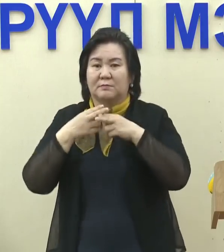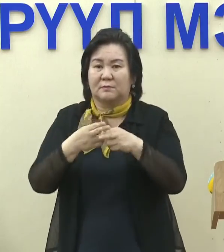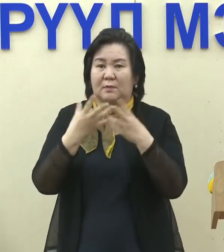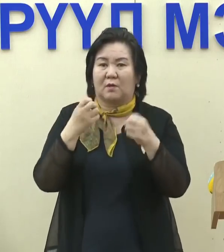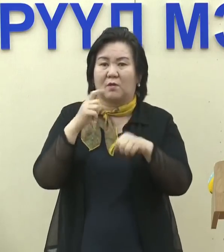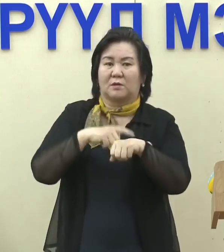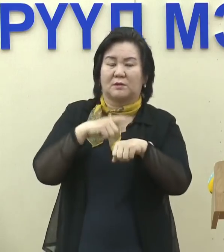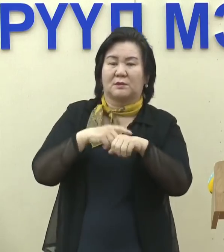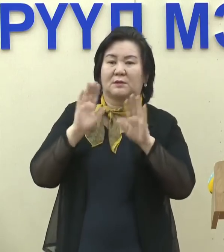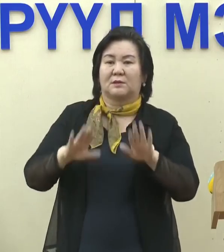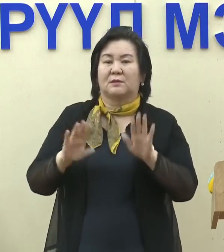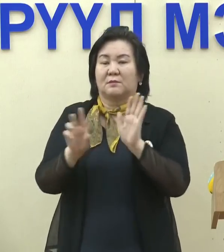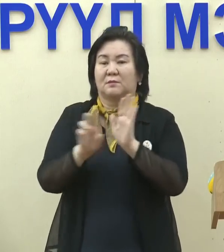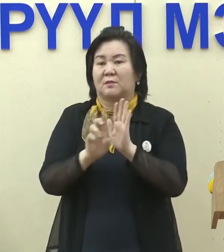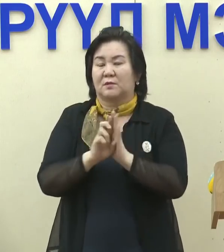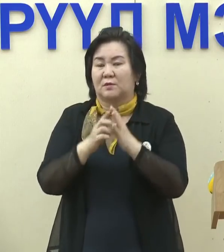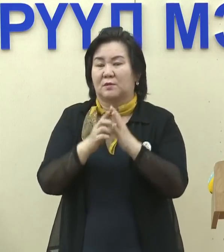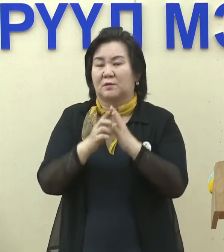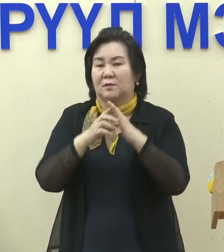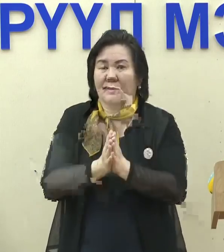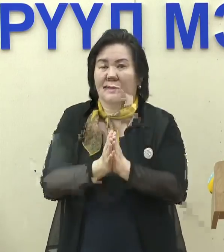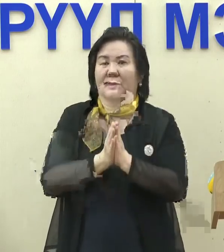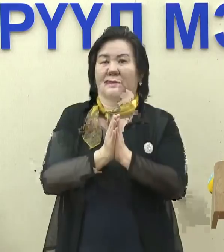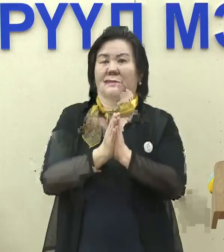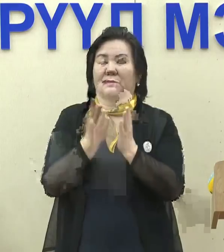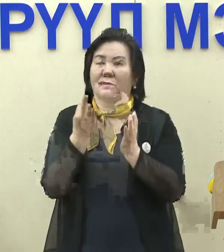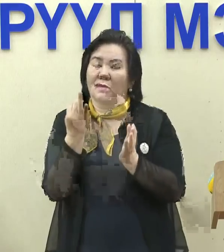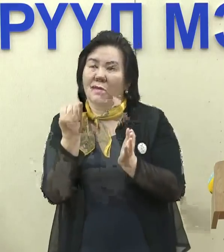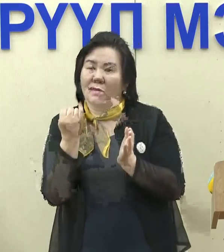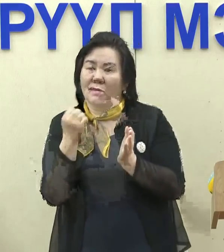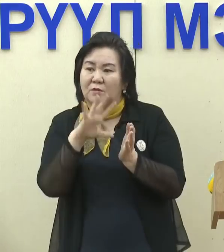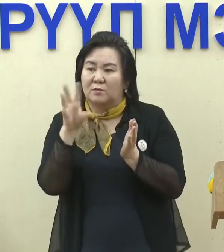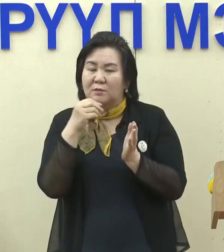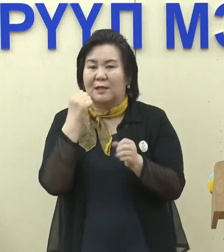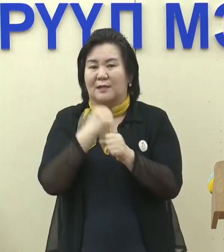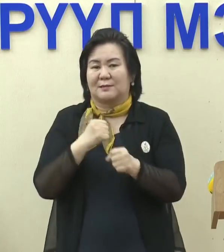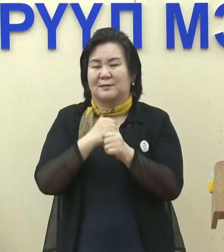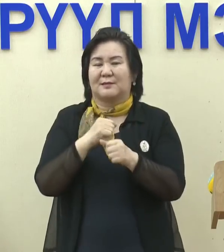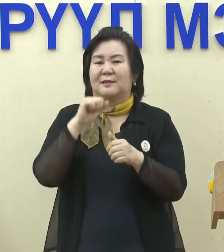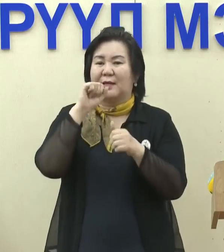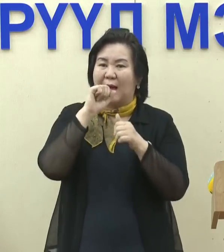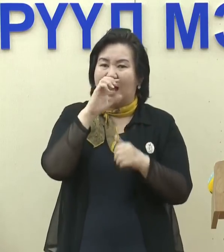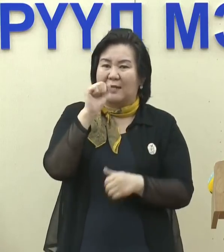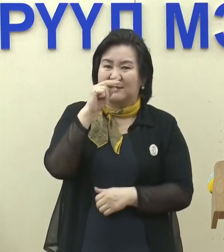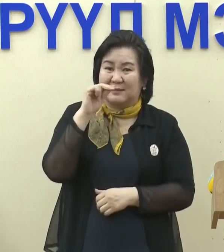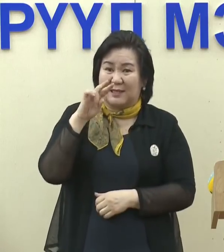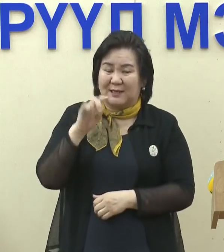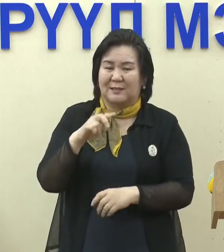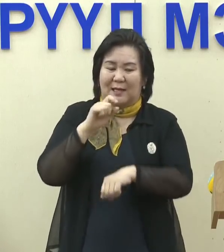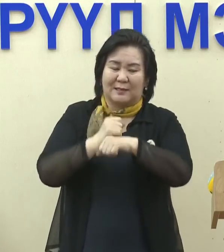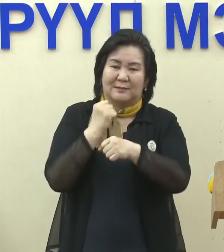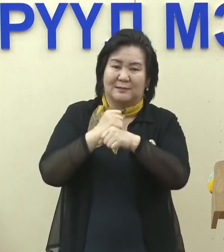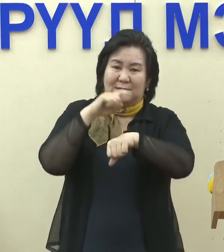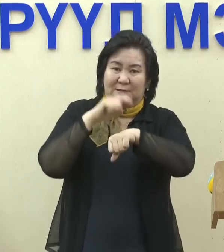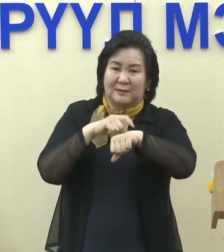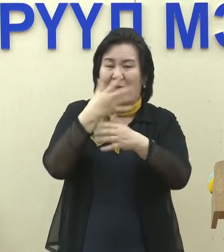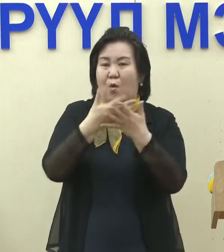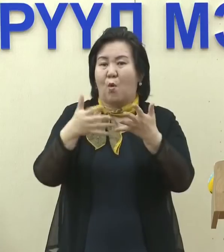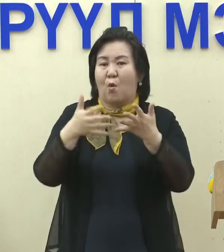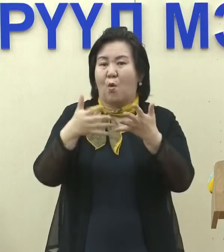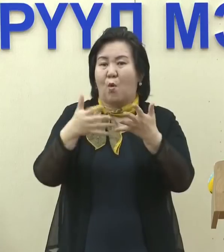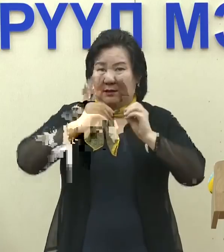цаг байх боломжтой вэ гэдэг энэ бүгдийг тооцож үзээд ажлын ачаалал, ажиллах цаг энэ хуваарлтыг бол хийж байгаа